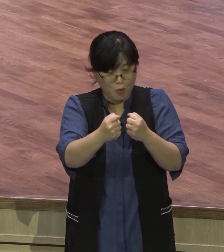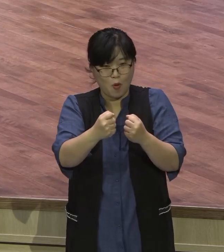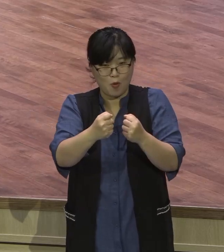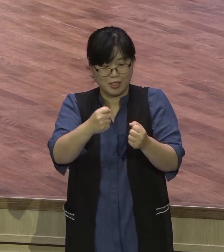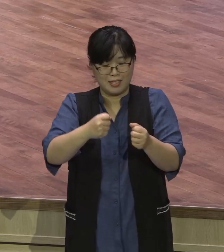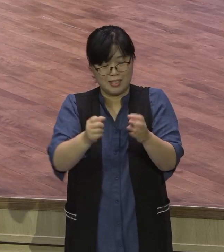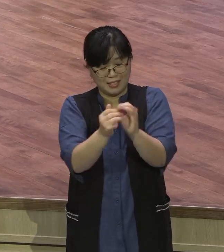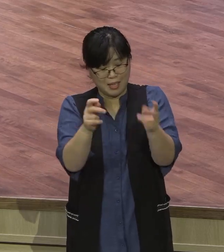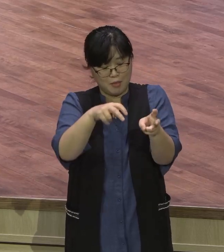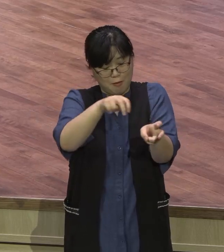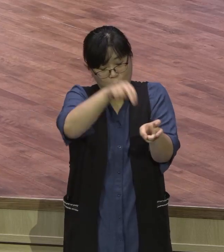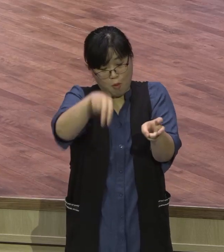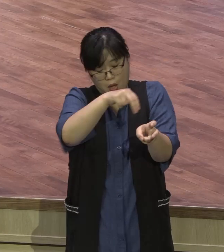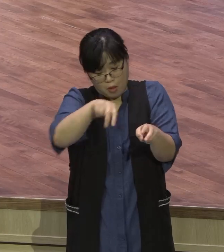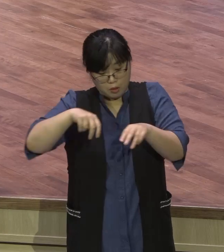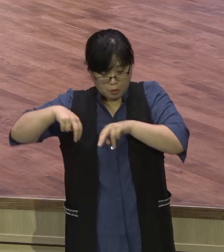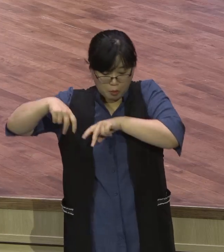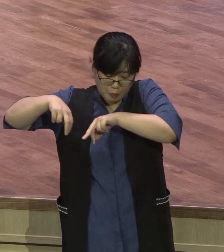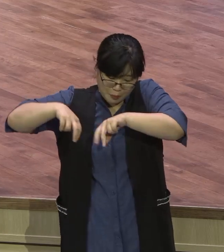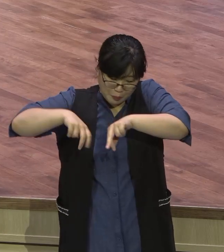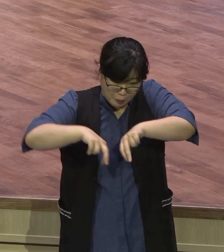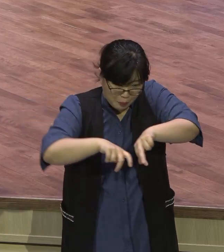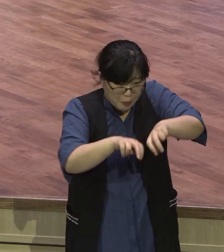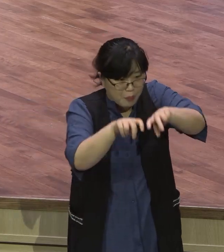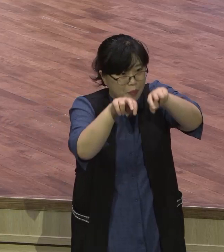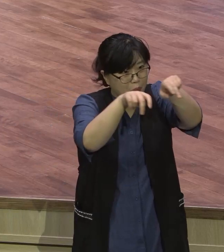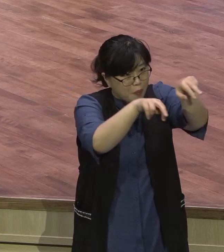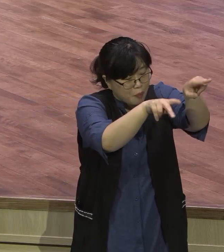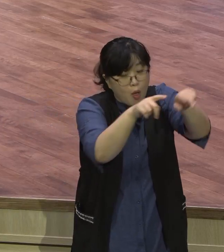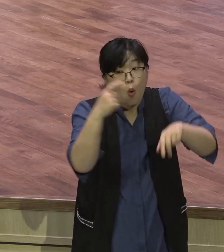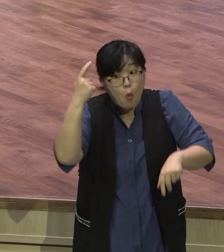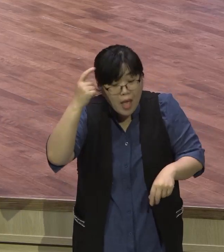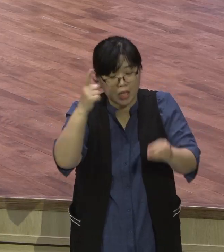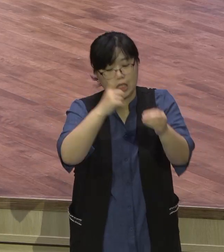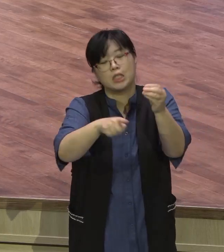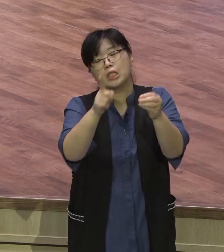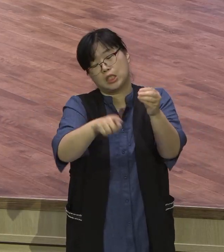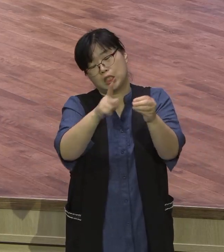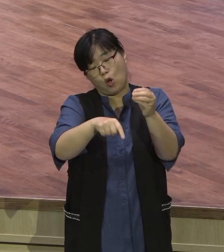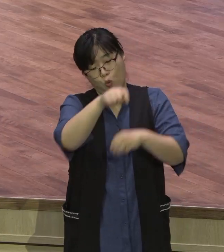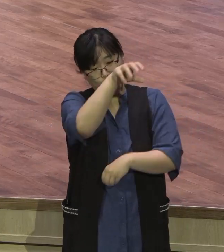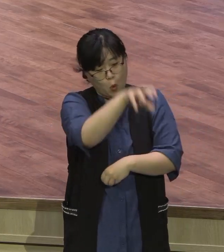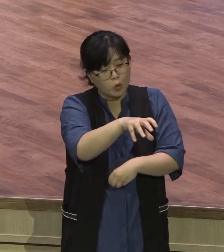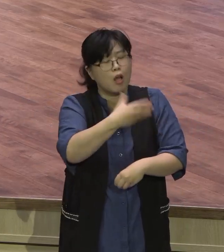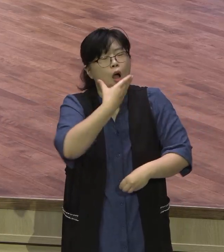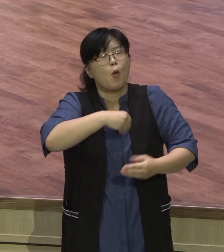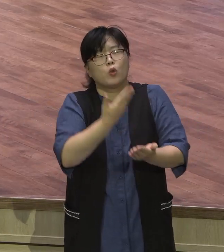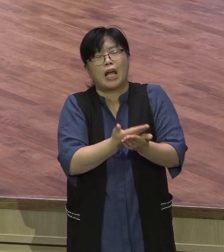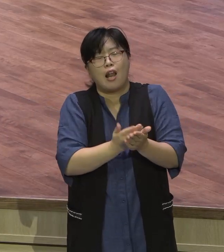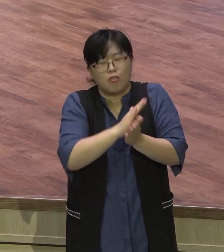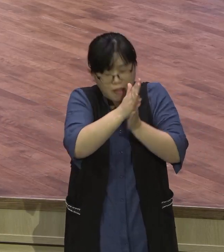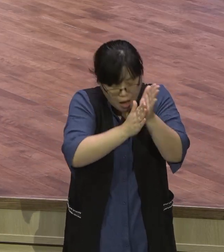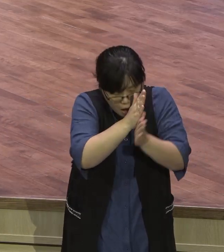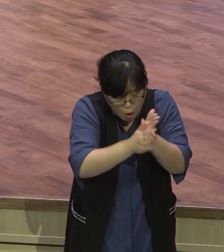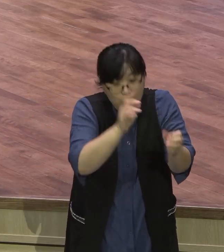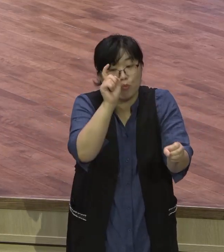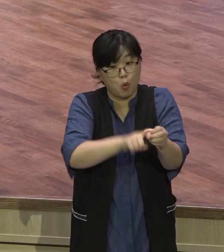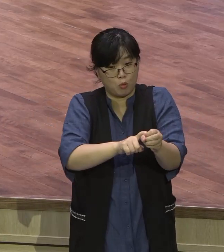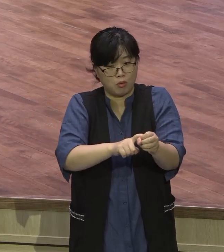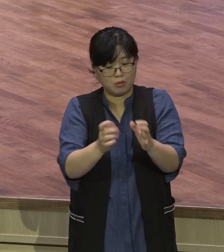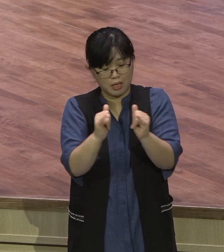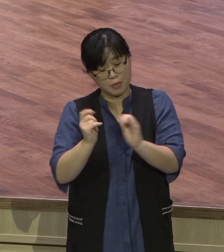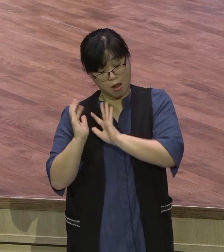가는 모습을 하면서 기도해서 하나님이여 저의 영혼들 지옥 가는 모습인데 하나님 저의 영혼들을 구원하여 주옵사사 얼마나